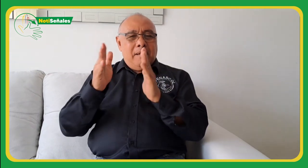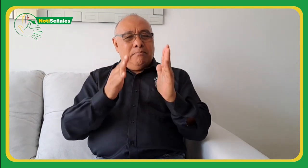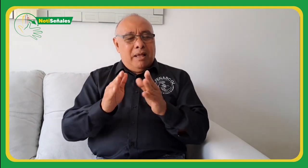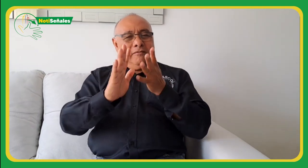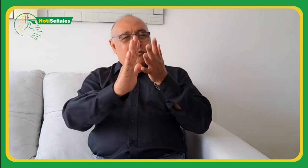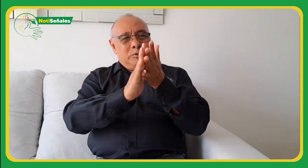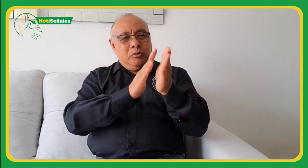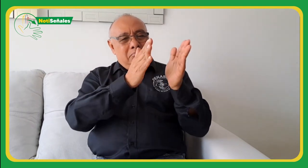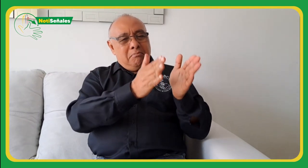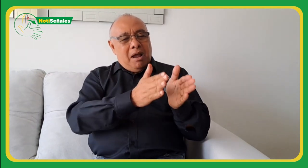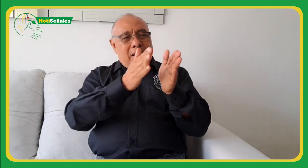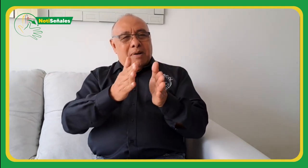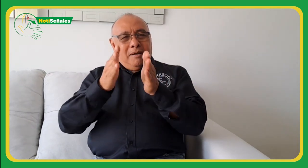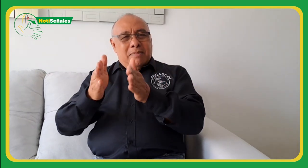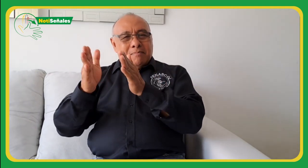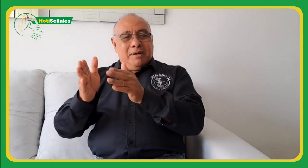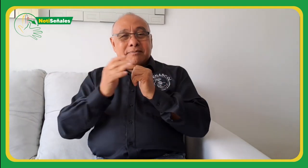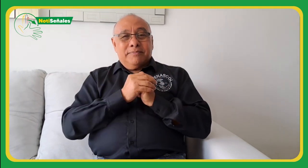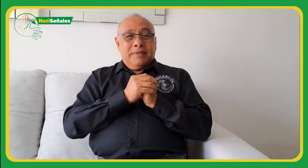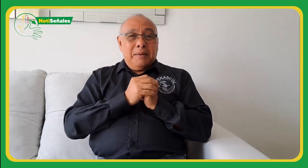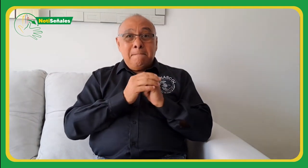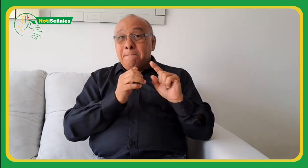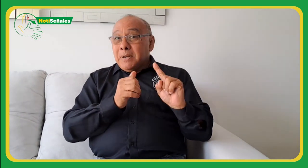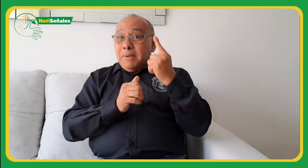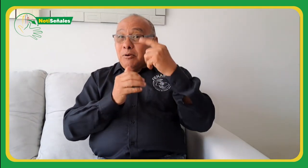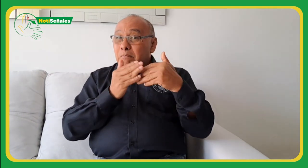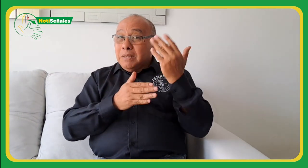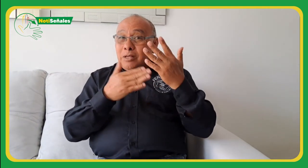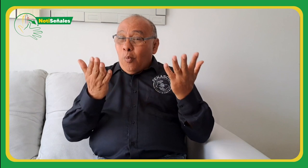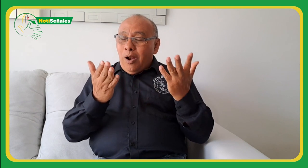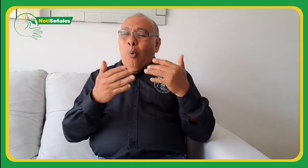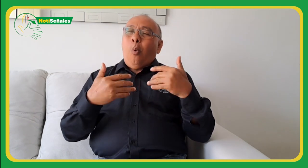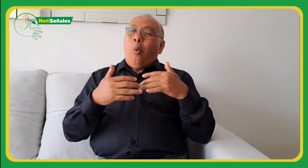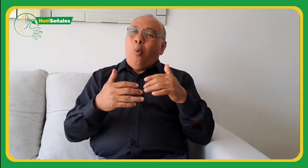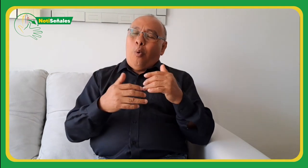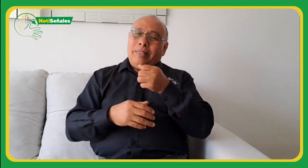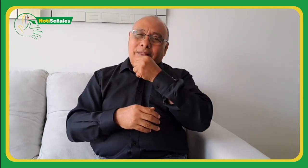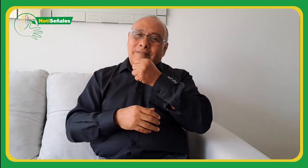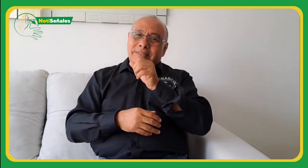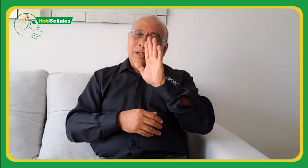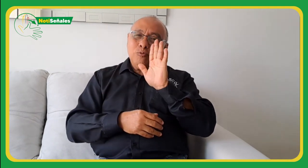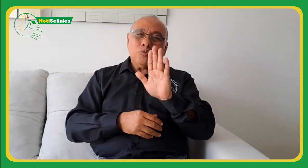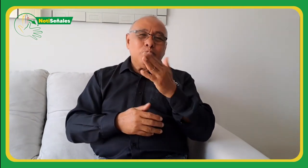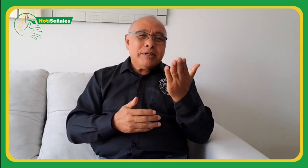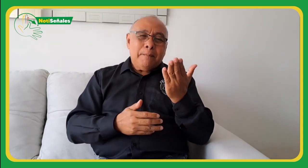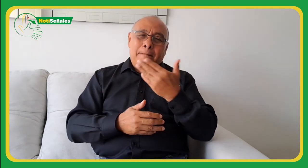fenacol y con qué vamos a comenzar empezaremos con una entrevista a